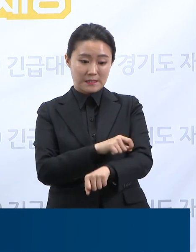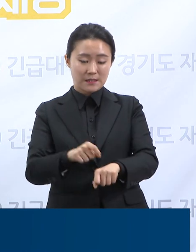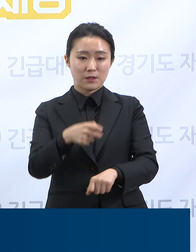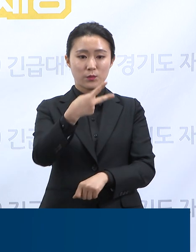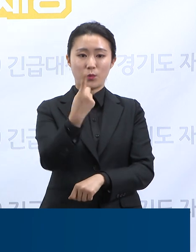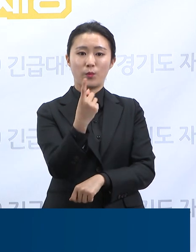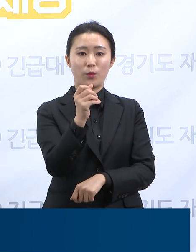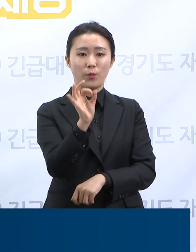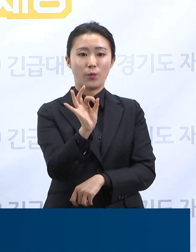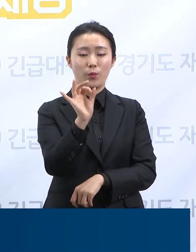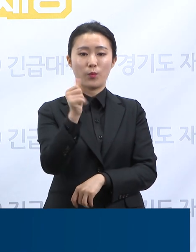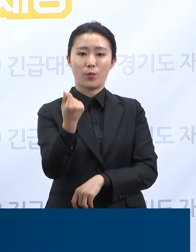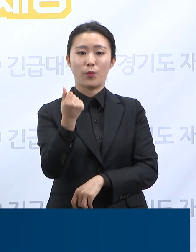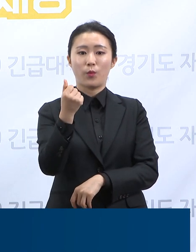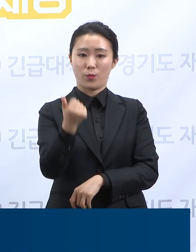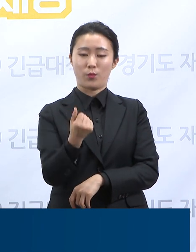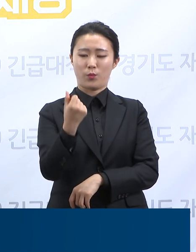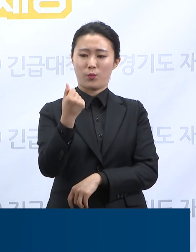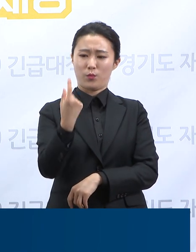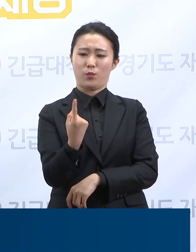연기하고 유흥시설 등